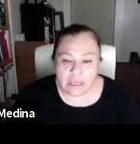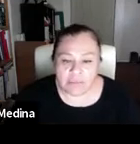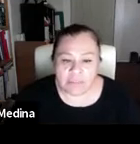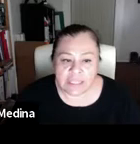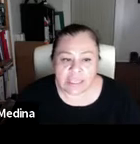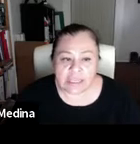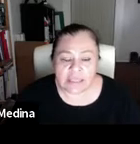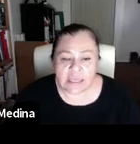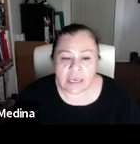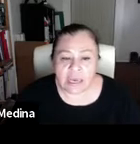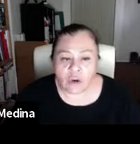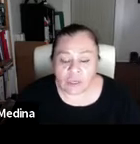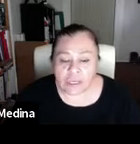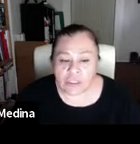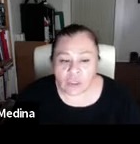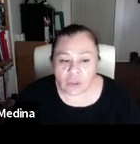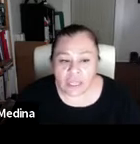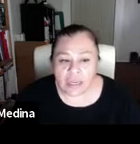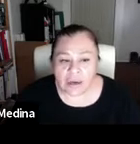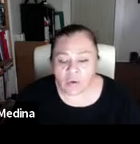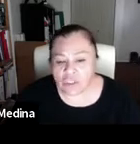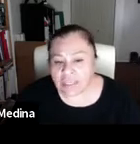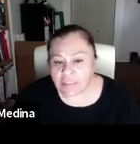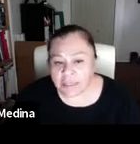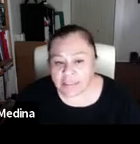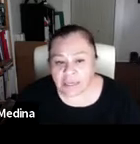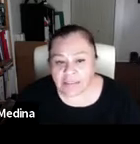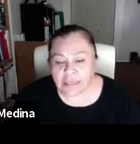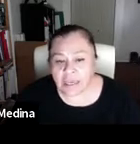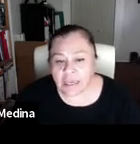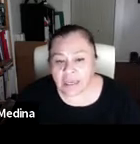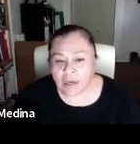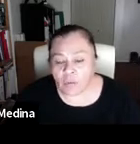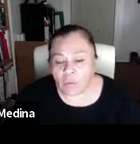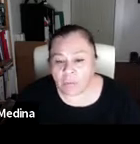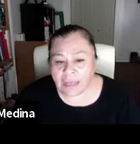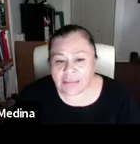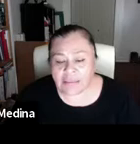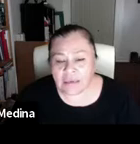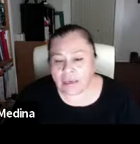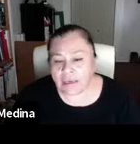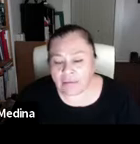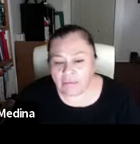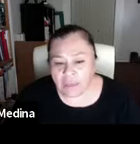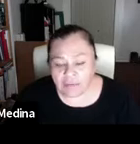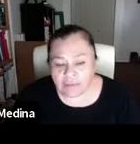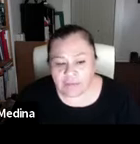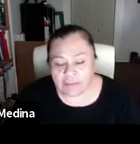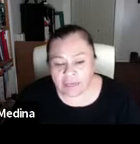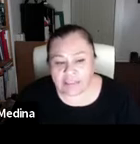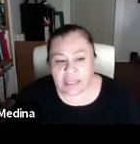nuevas señas, comunicación total o señas básicas, como más,